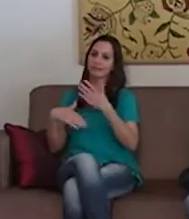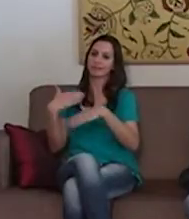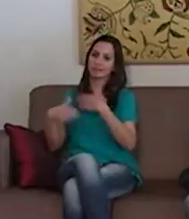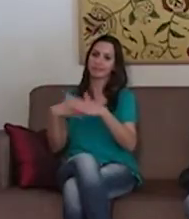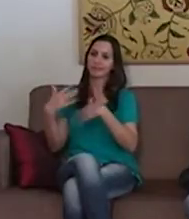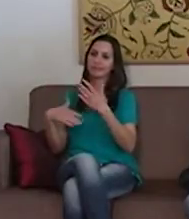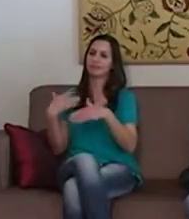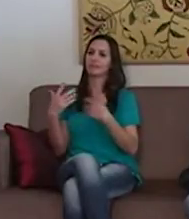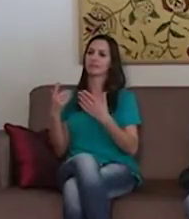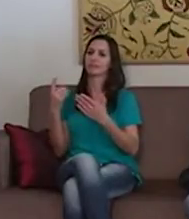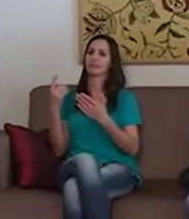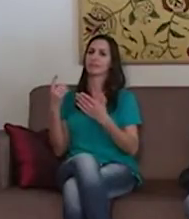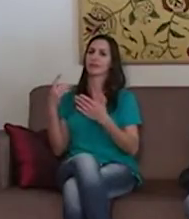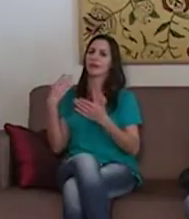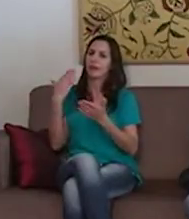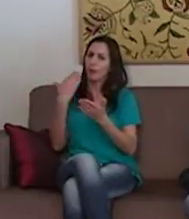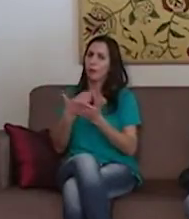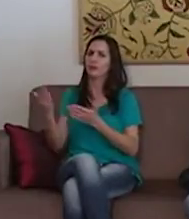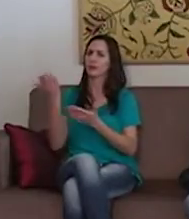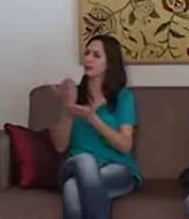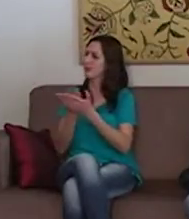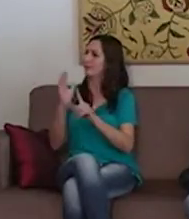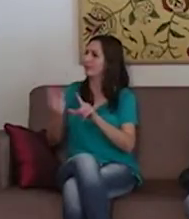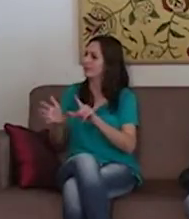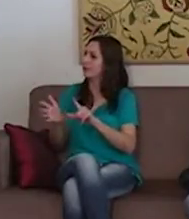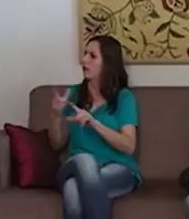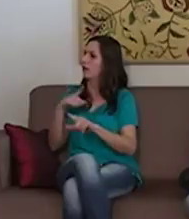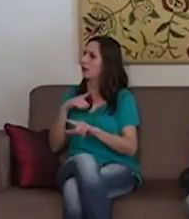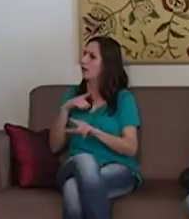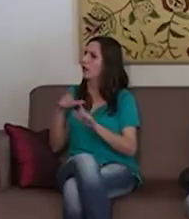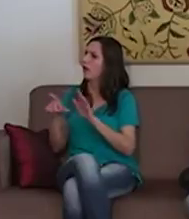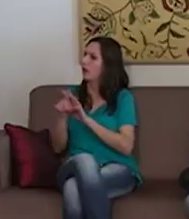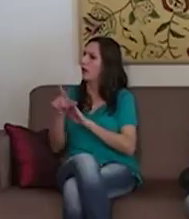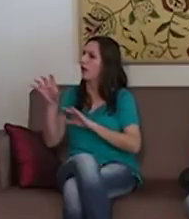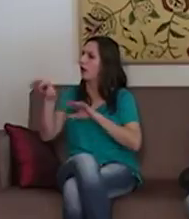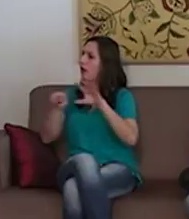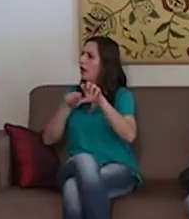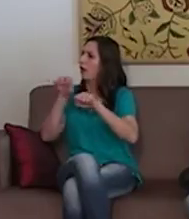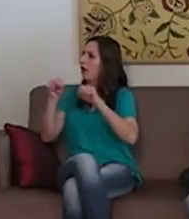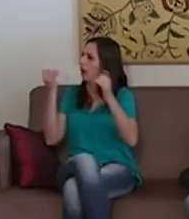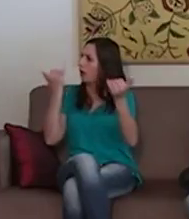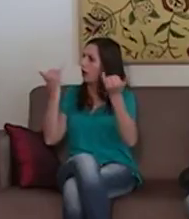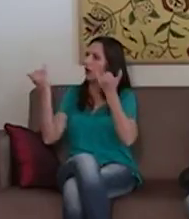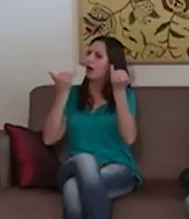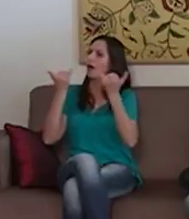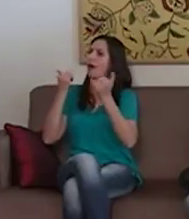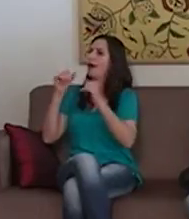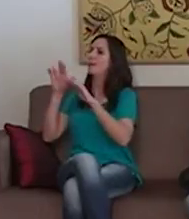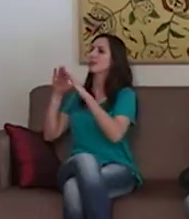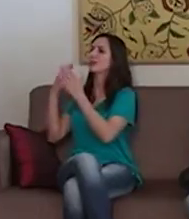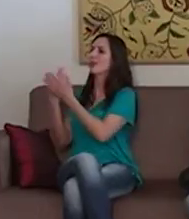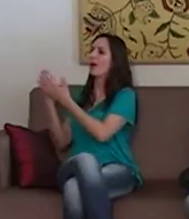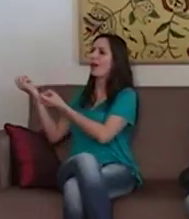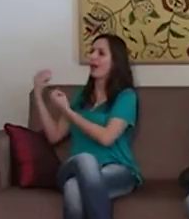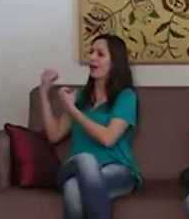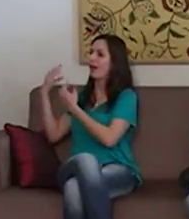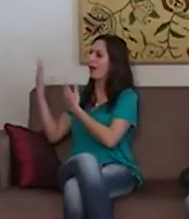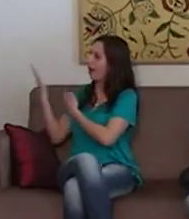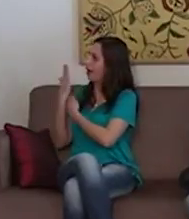8 anos. E aí o tempo foi passando, eu iniciei o Letras Libras e eu fui adquirindo essas informações.